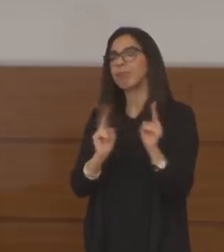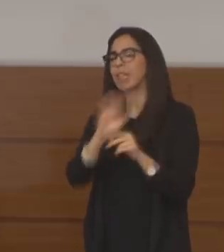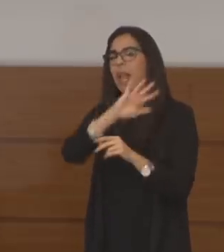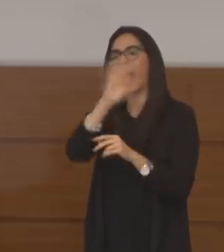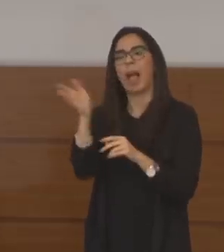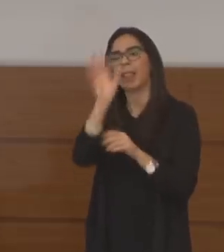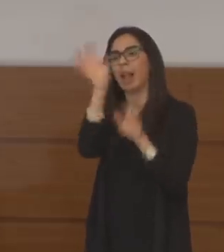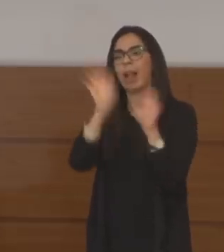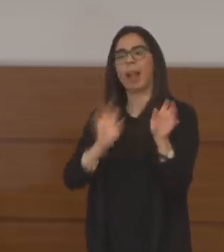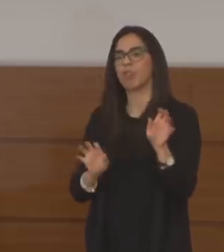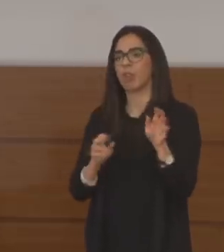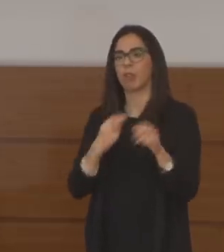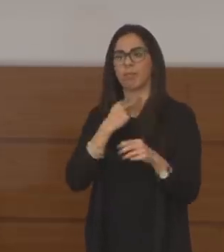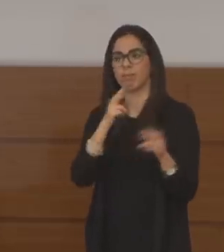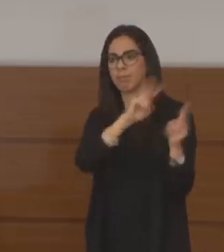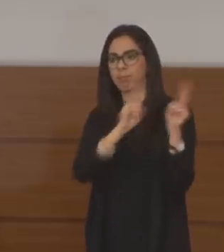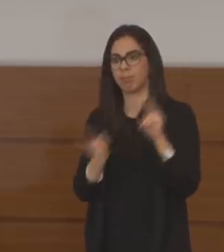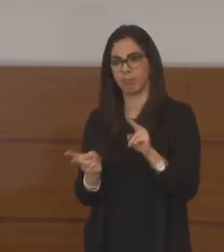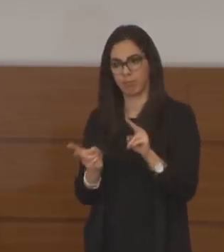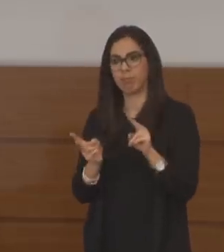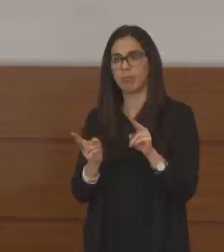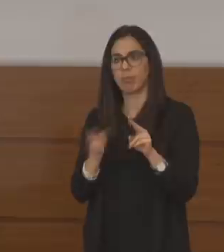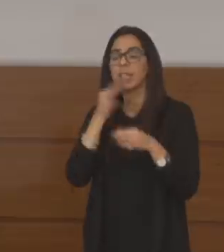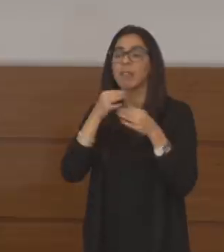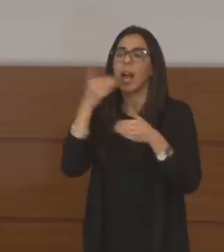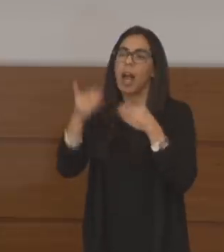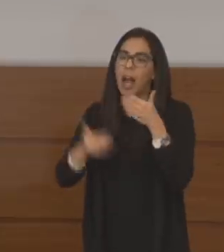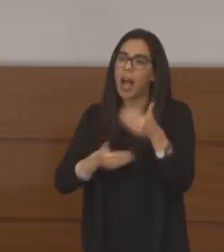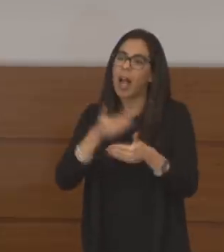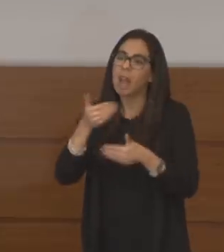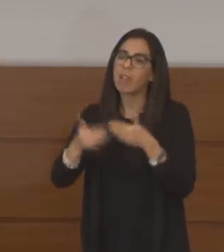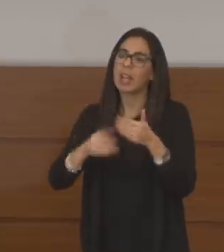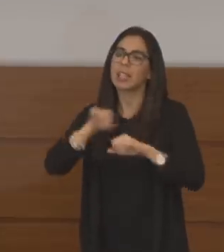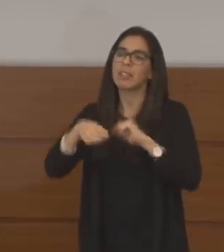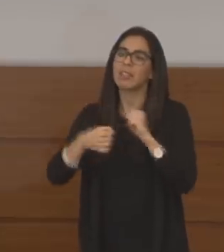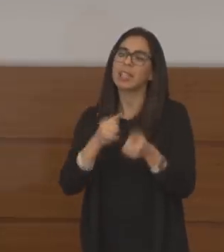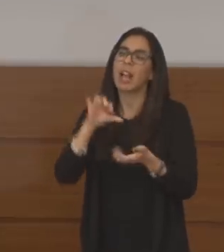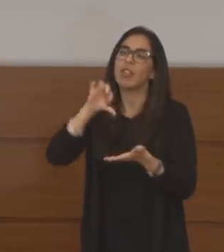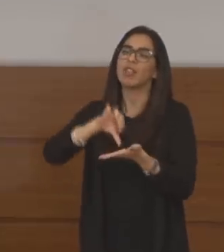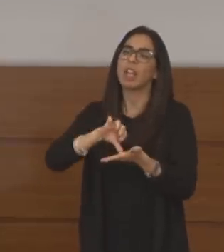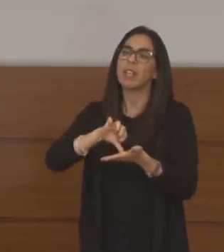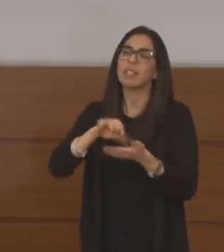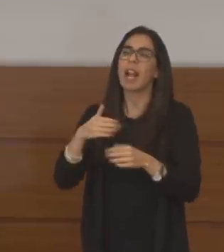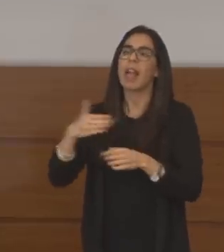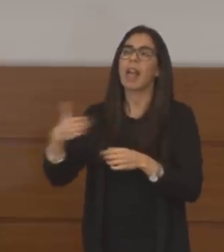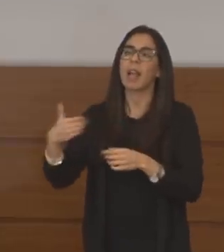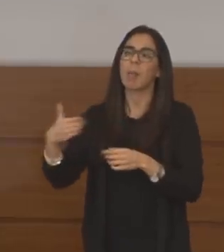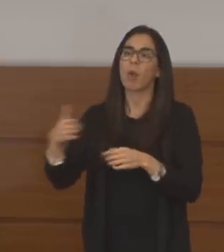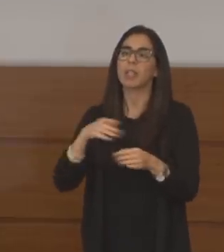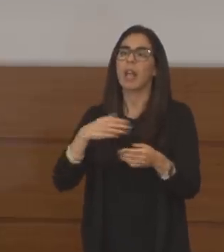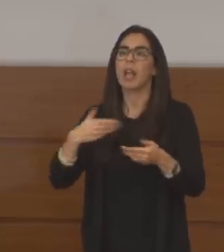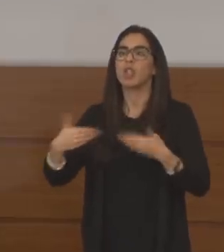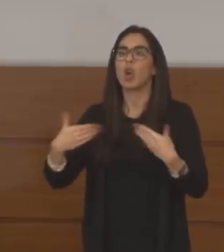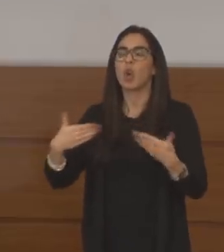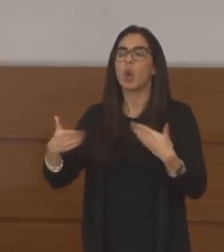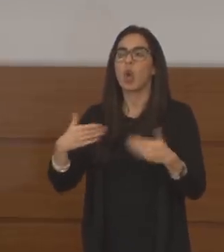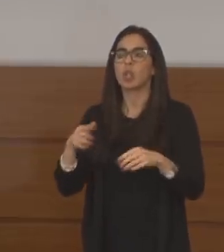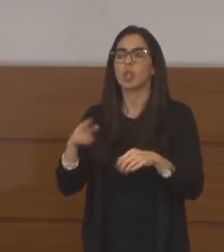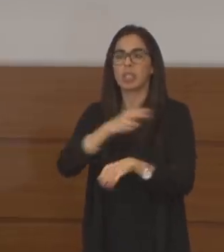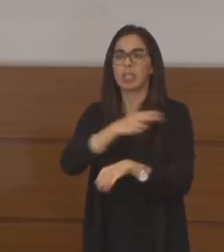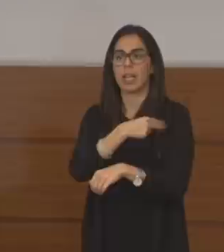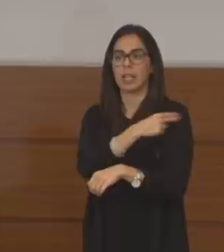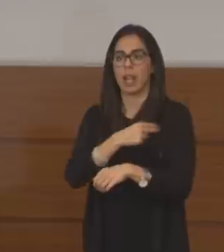e quindi prosegue l'attività della centrale remoto di soccorso sanitario l'ultima cosa che vorrei